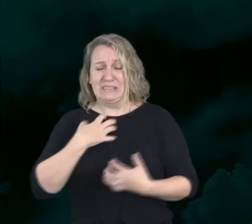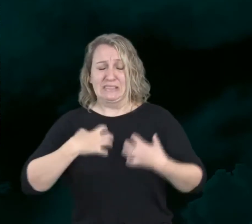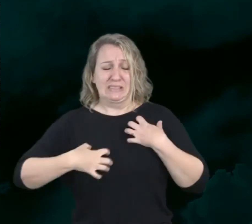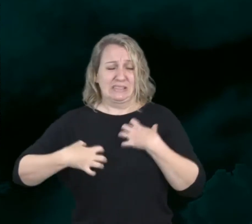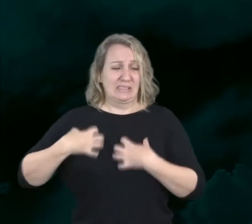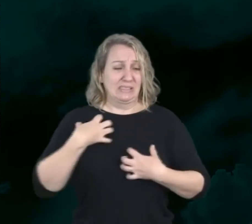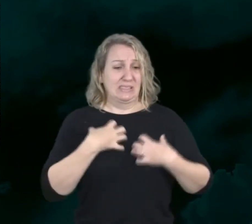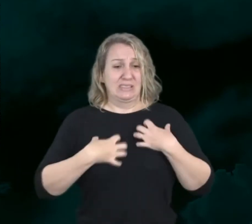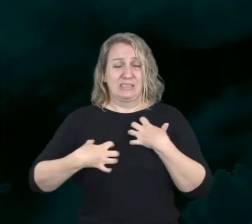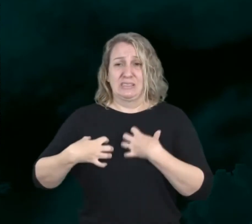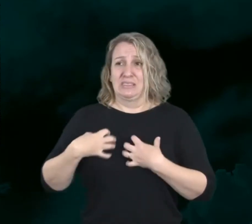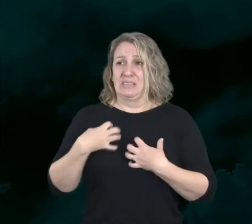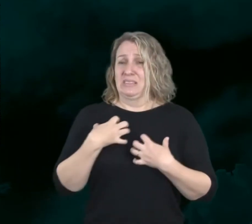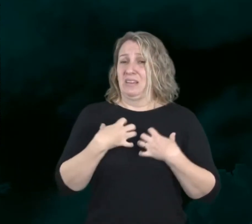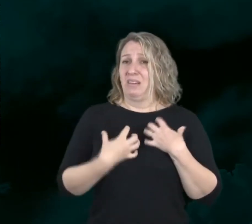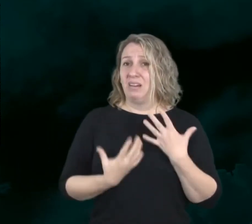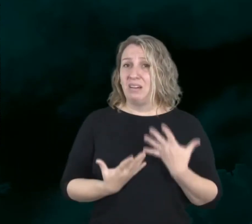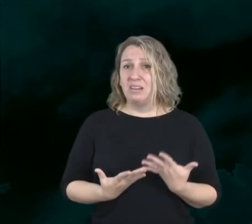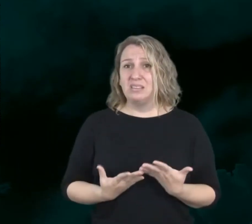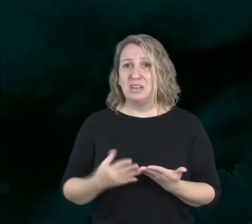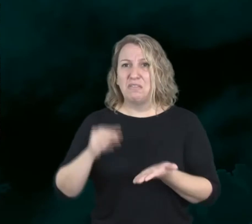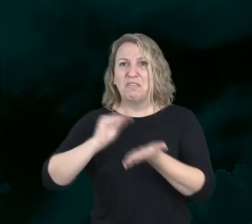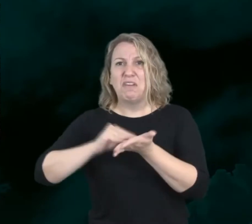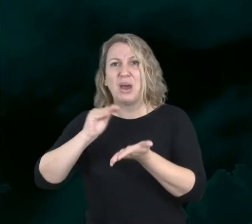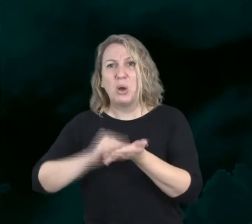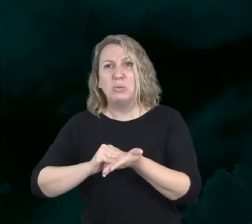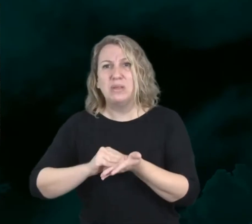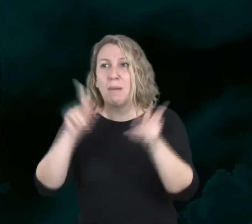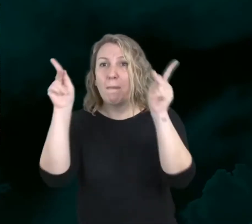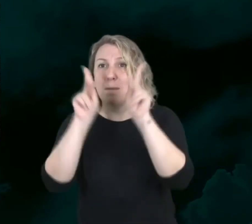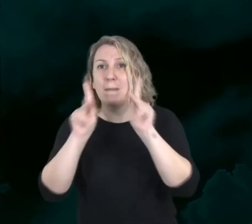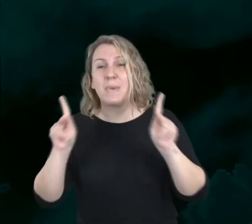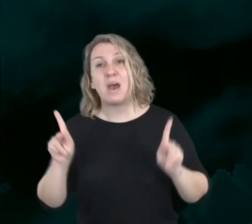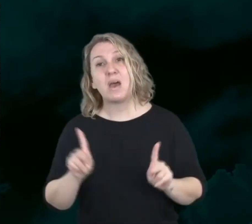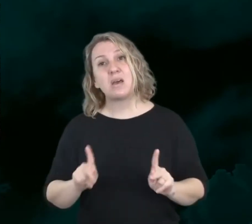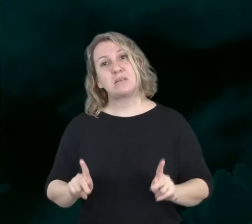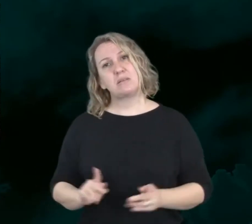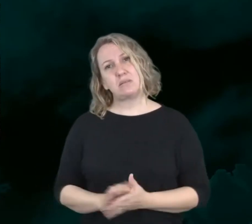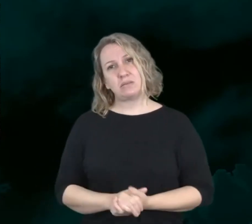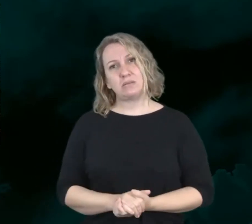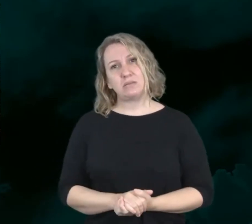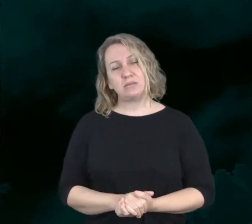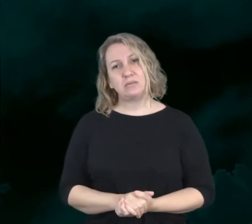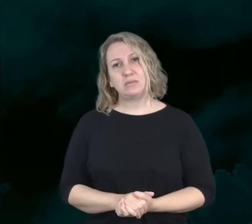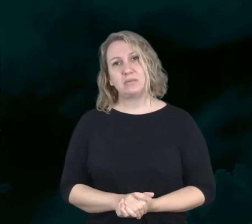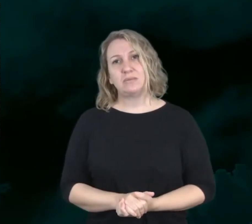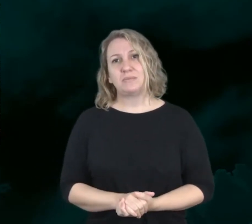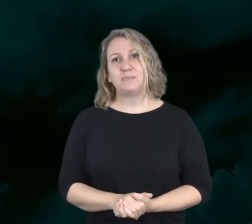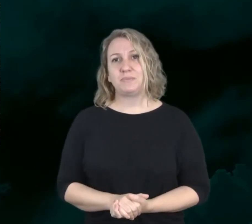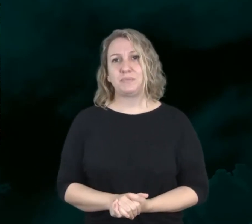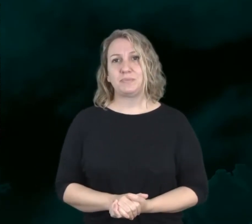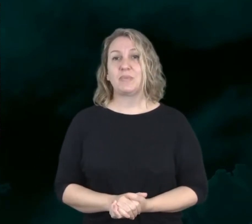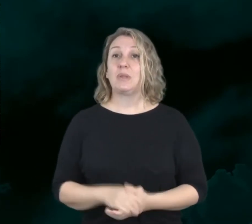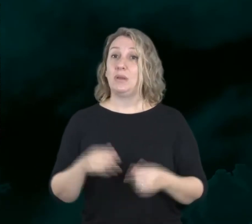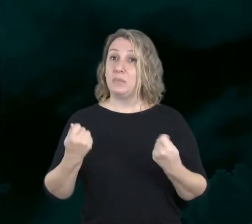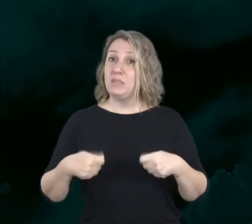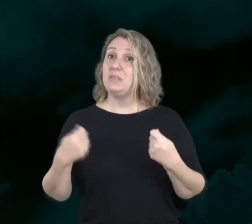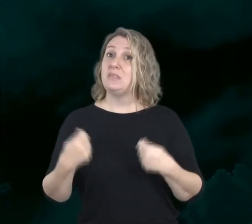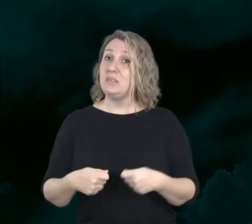tiram paz e vivemos sem paz. Queridos irmãos, nós podemos sair dessa vida